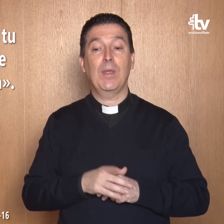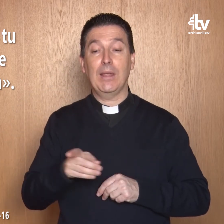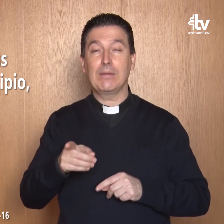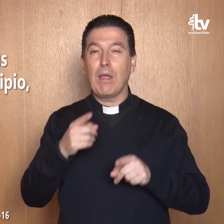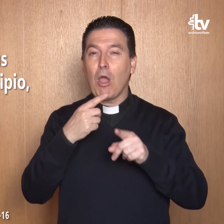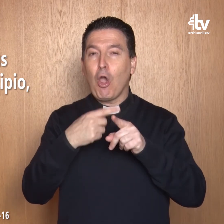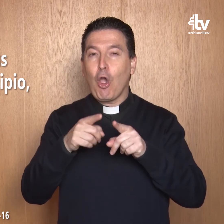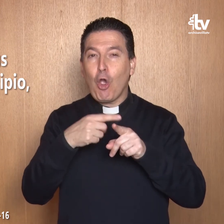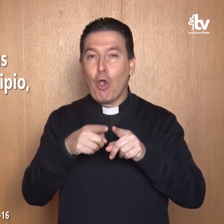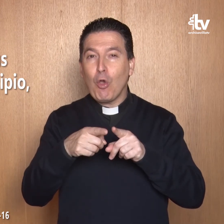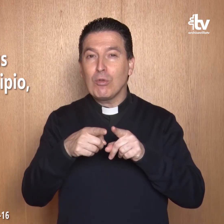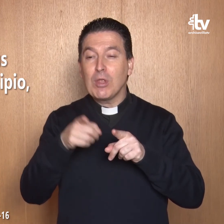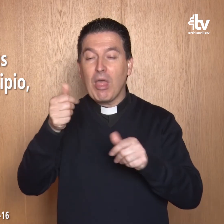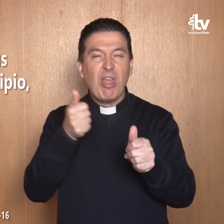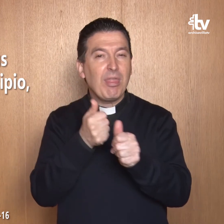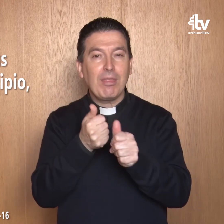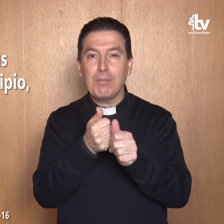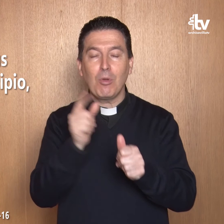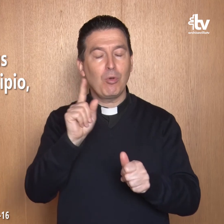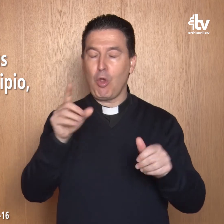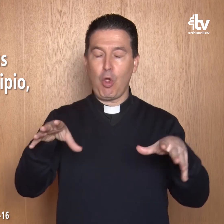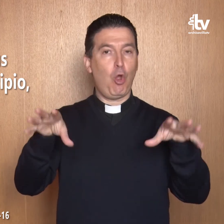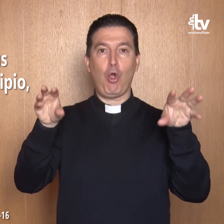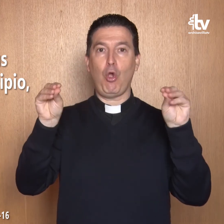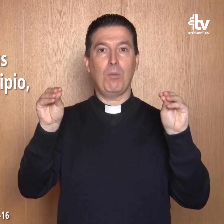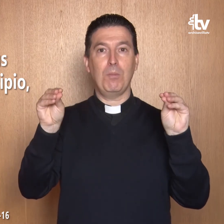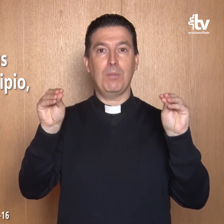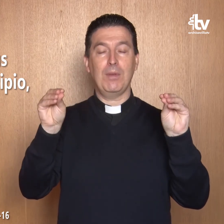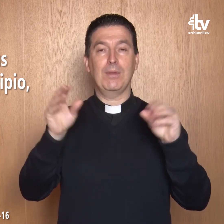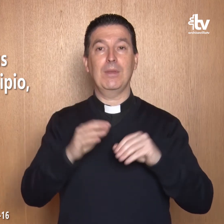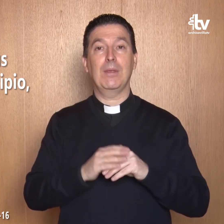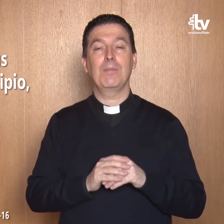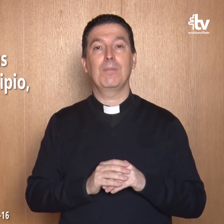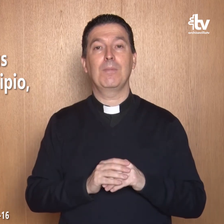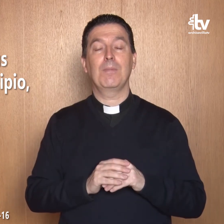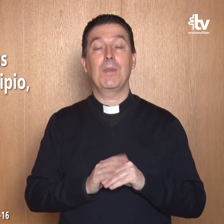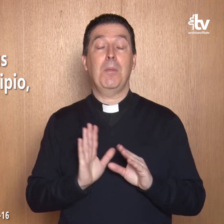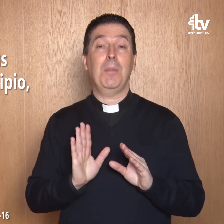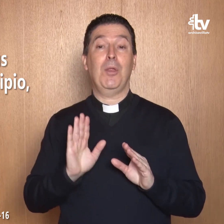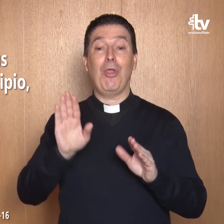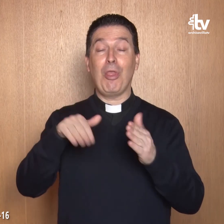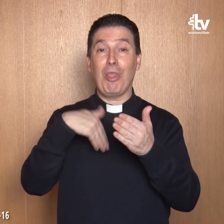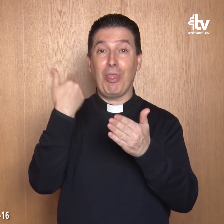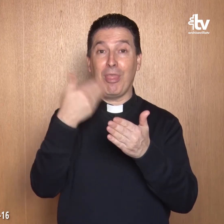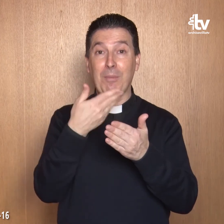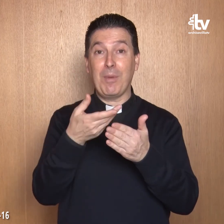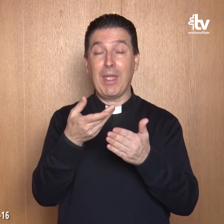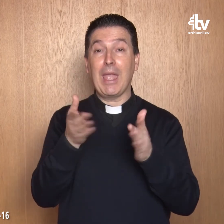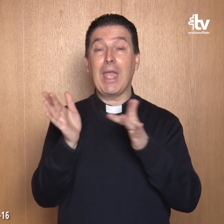Estas cosas no las comprendieron sus discípulos al principio Pero, cuando